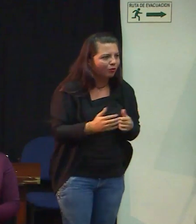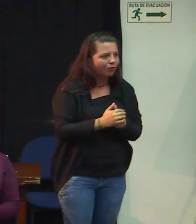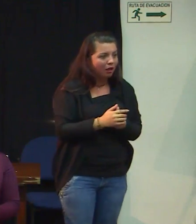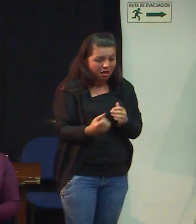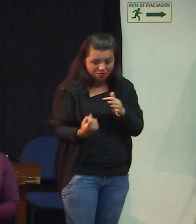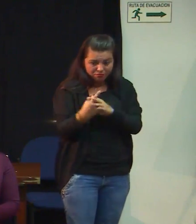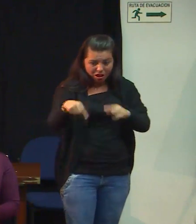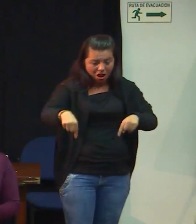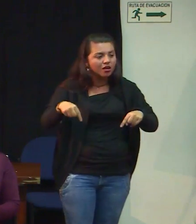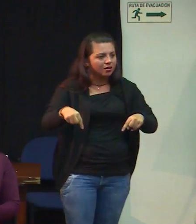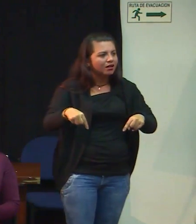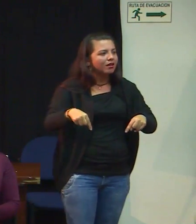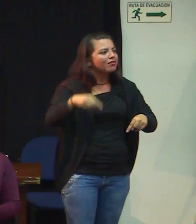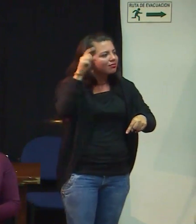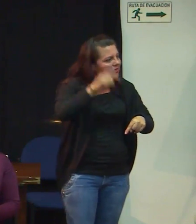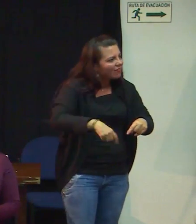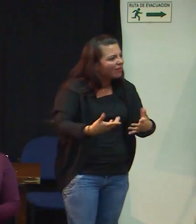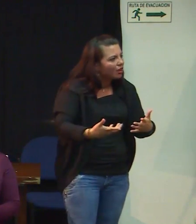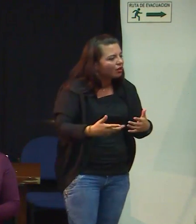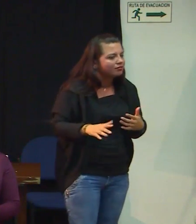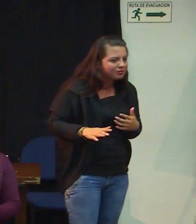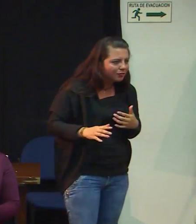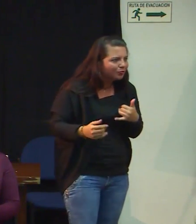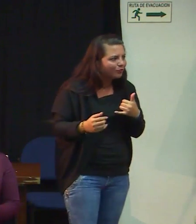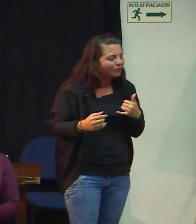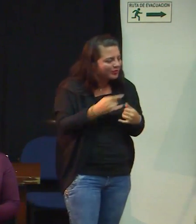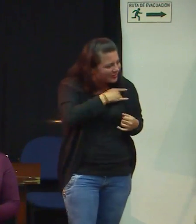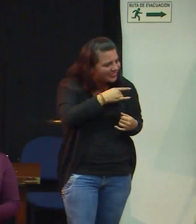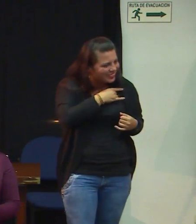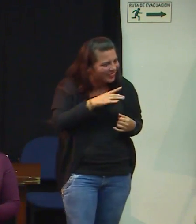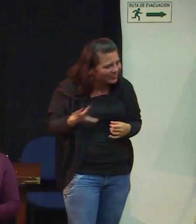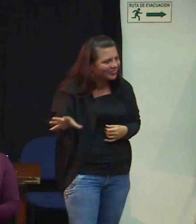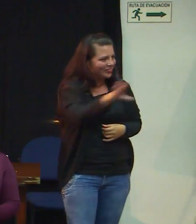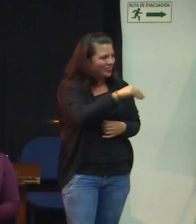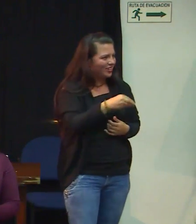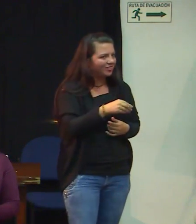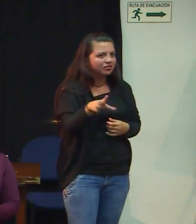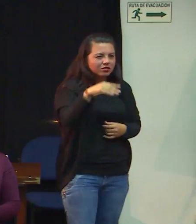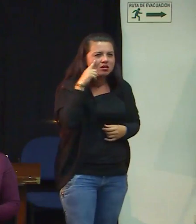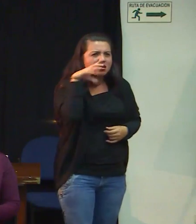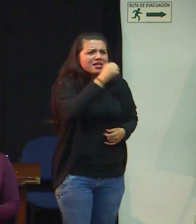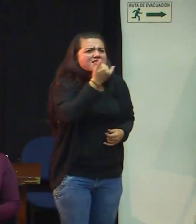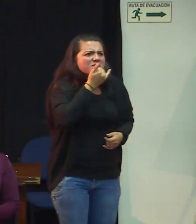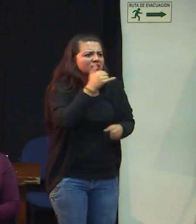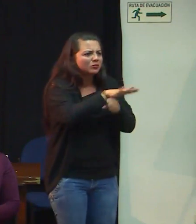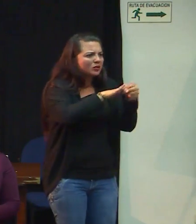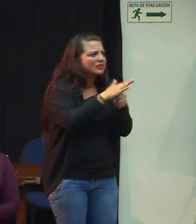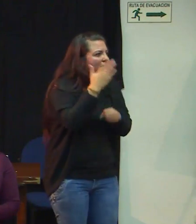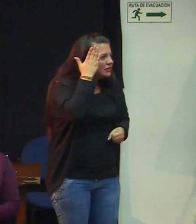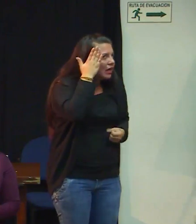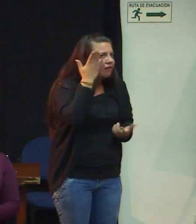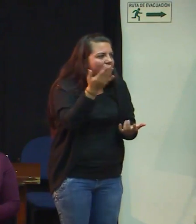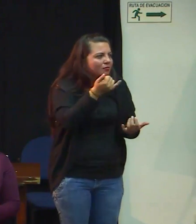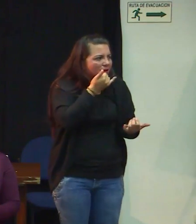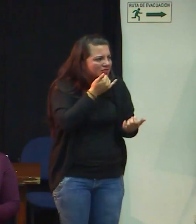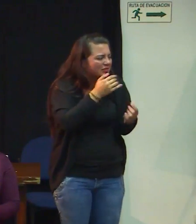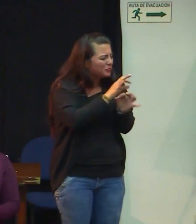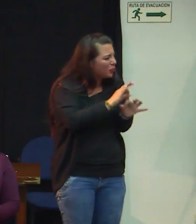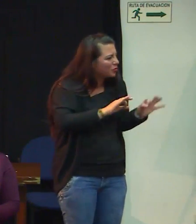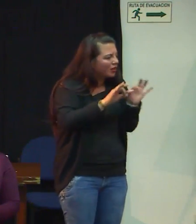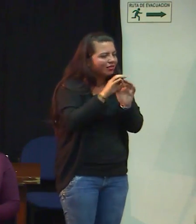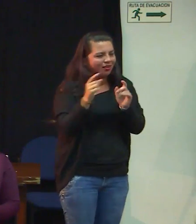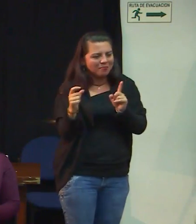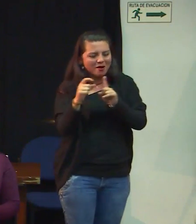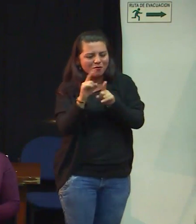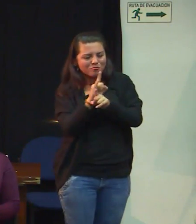acá, se tienen que dar en toda la universidad, que toda la universidad se dé cuenta qué es lo que está pasando en cada coyuntura, en cada